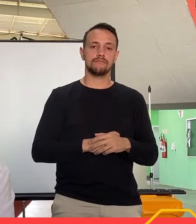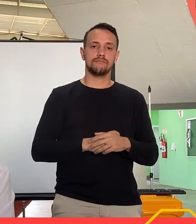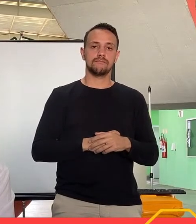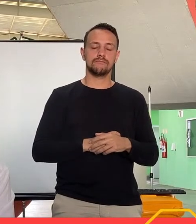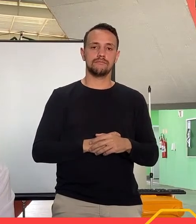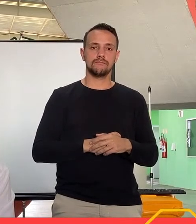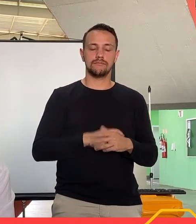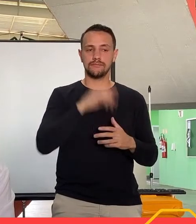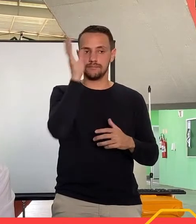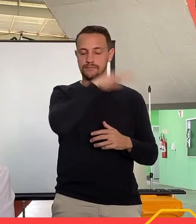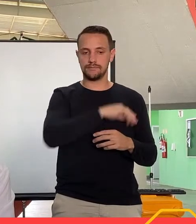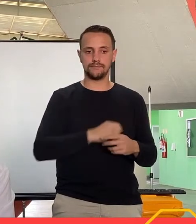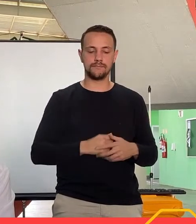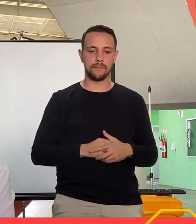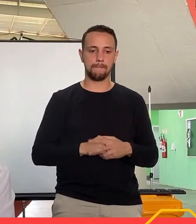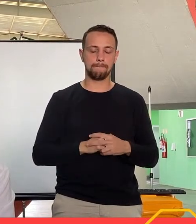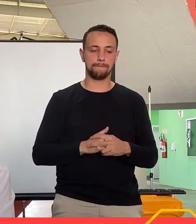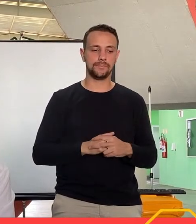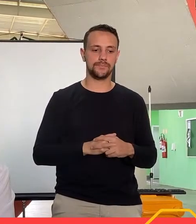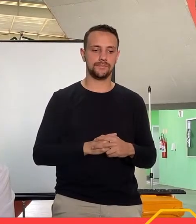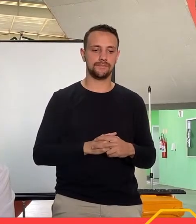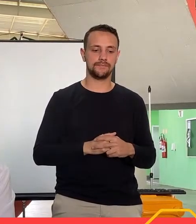E isso